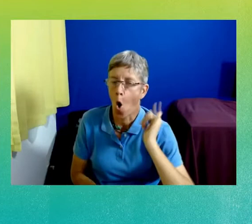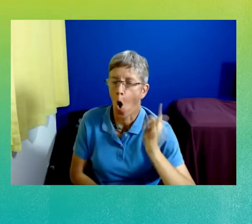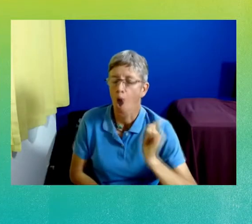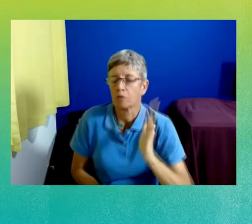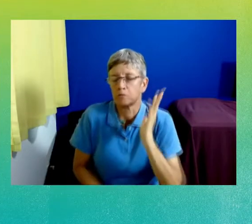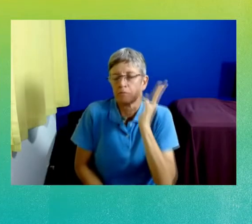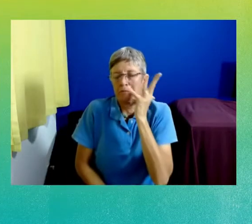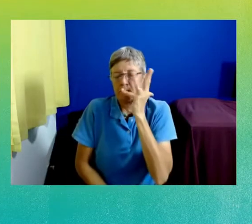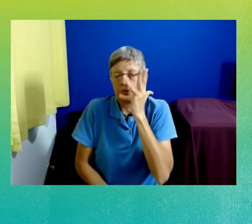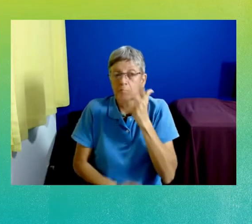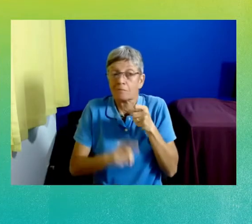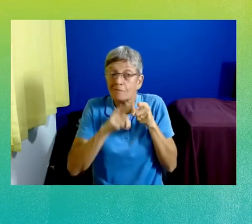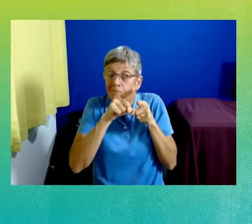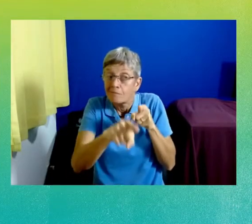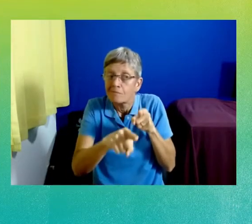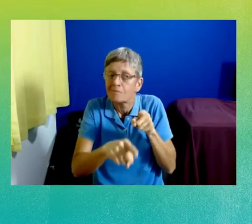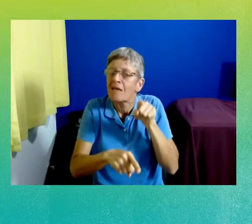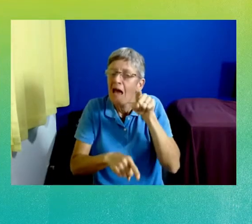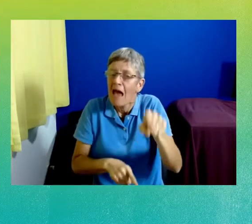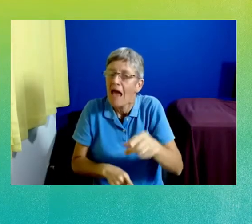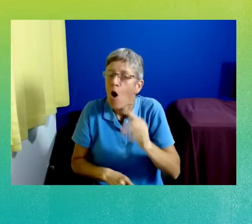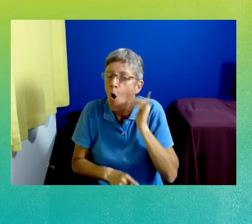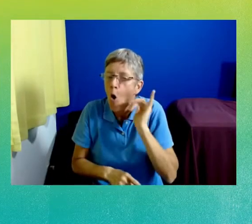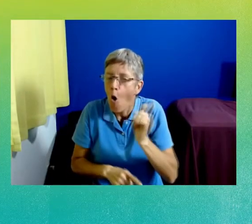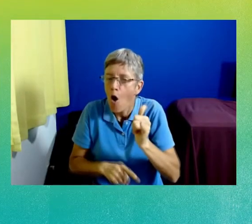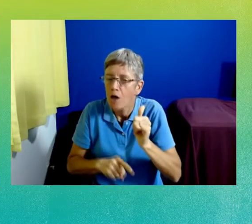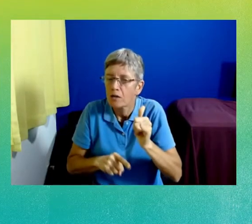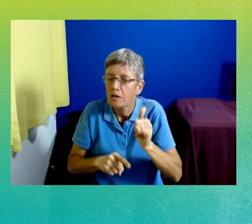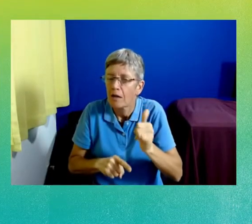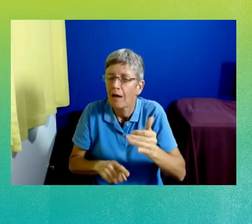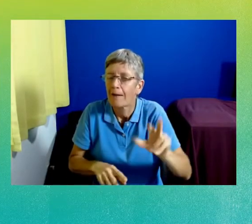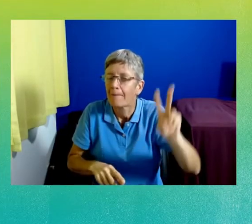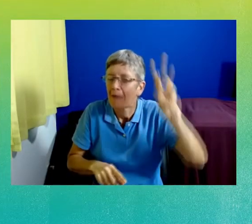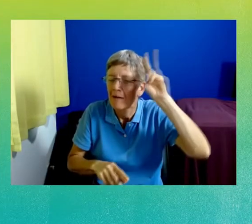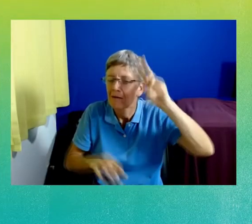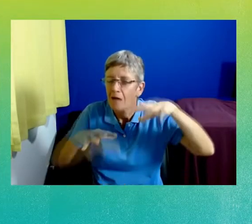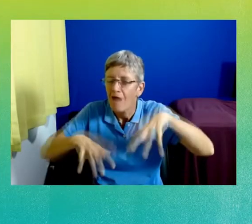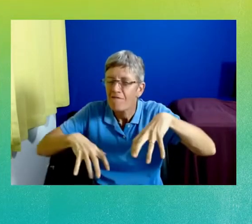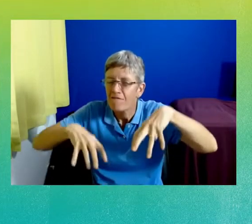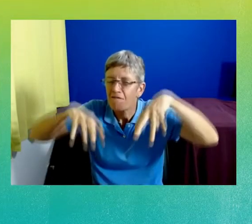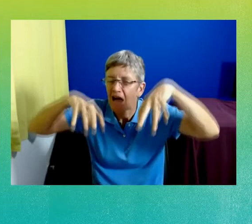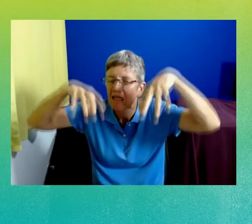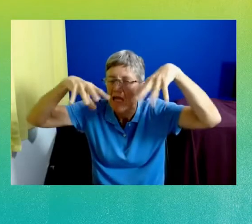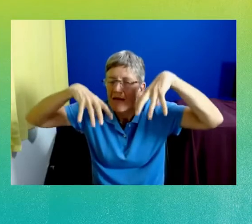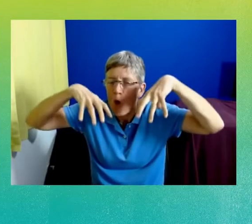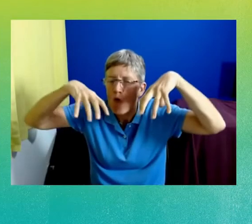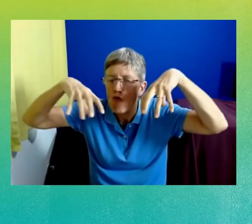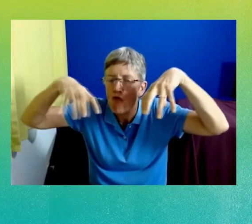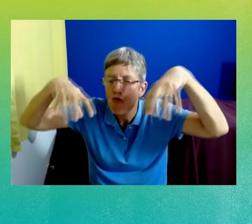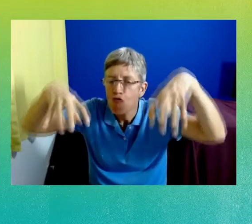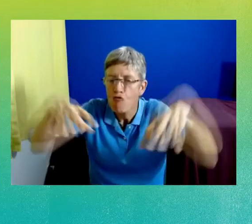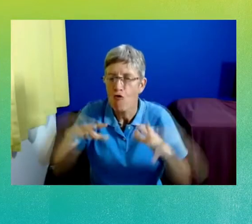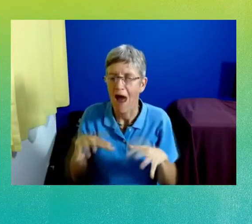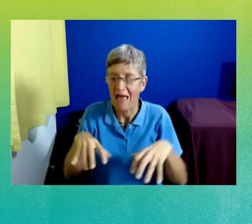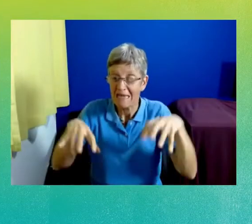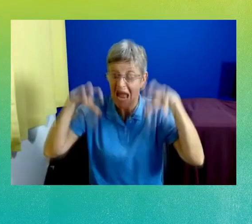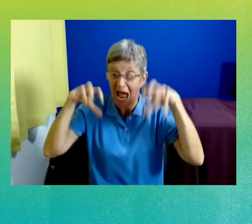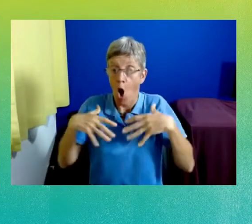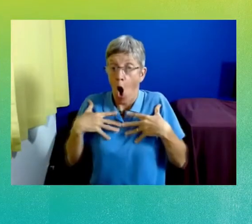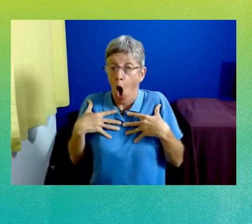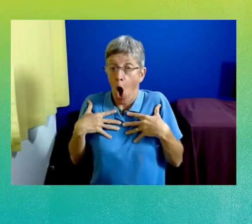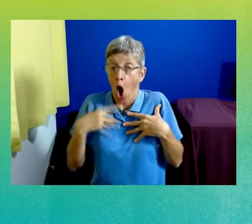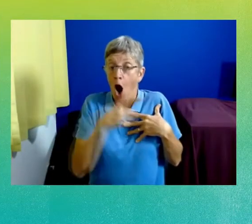o Bruno, ele conta de uma maneira linda. Ele conta uma história